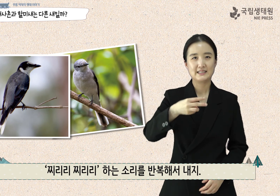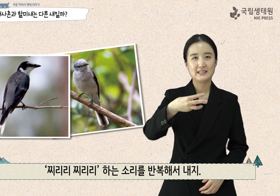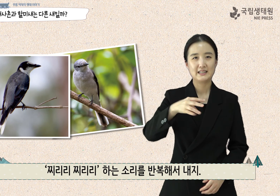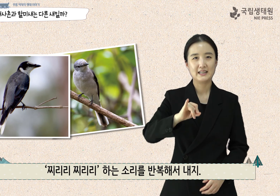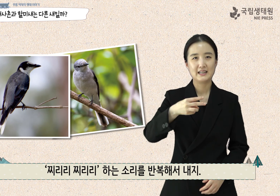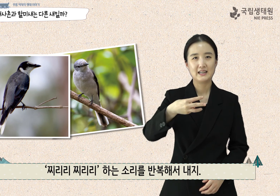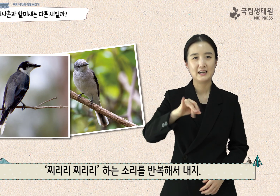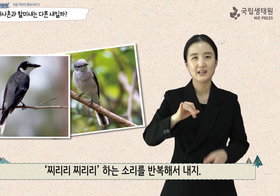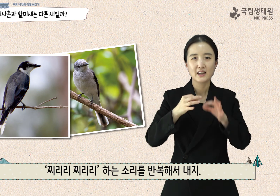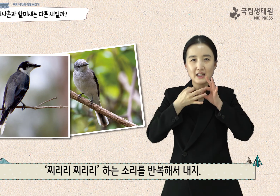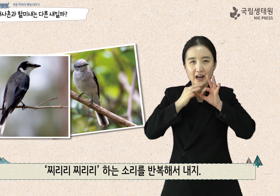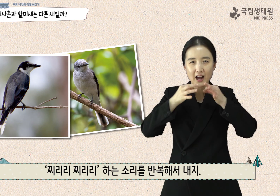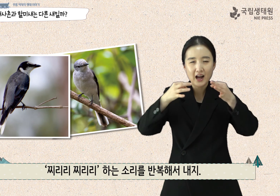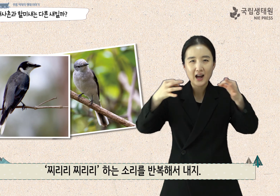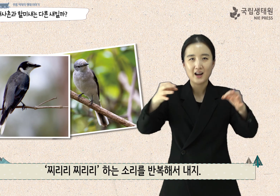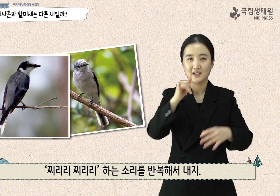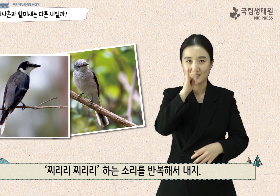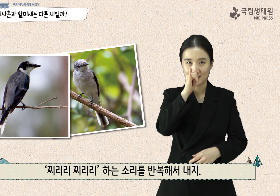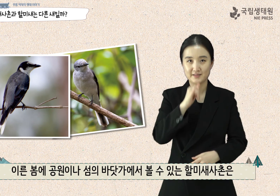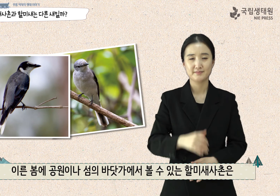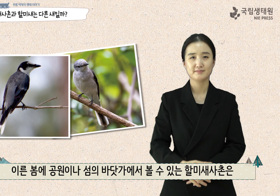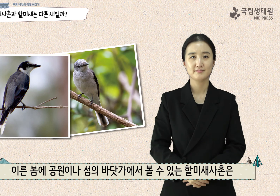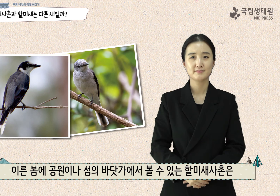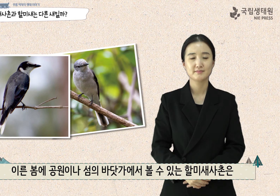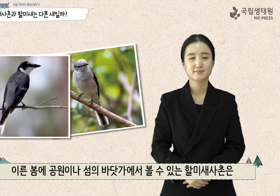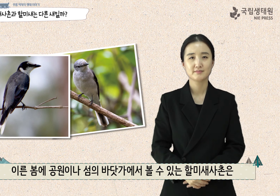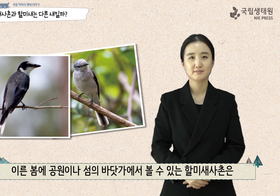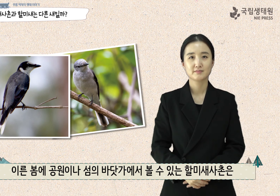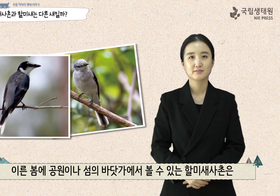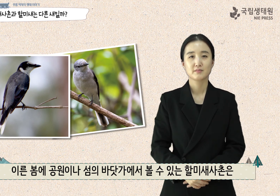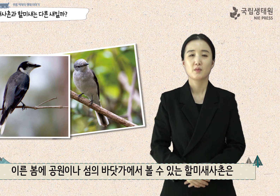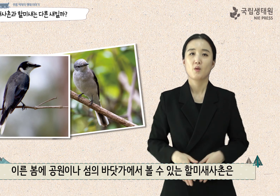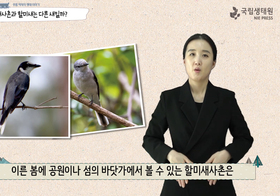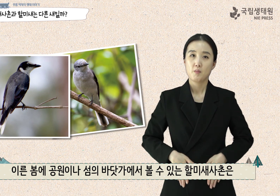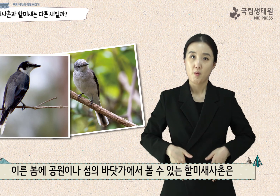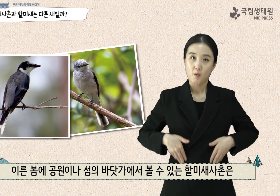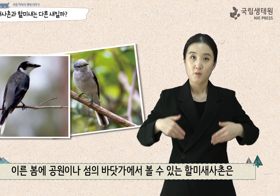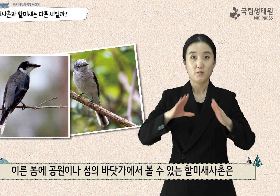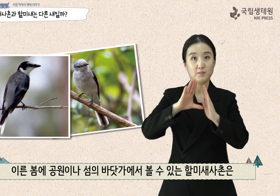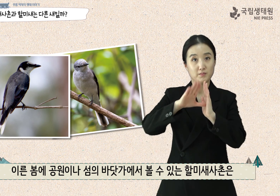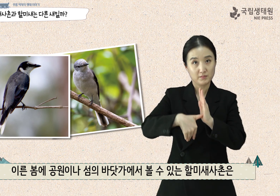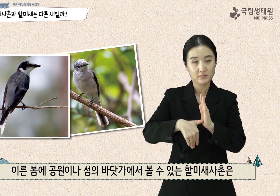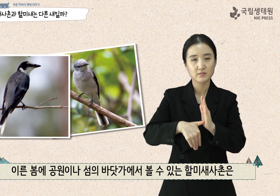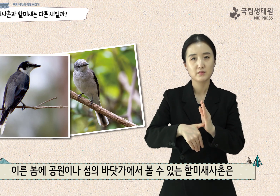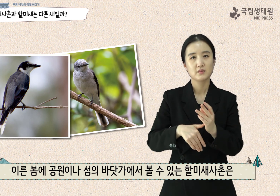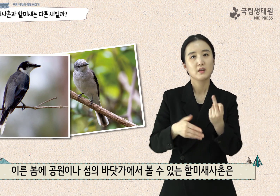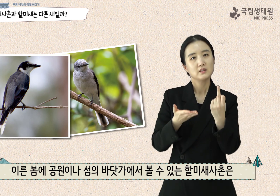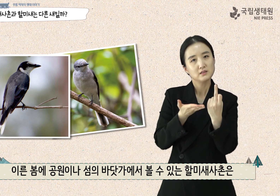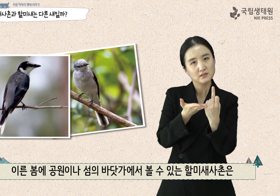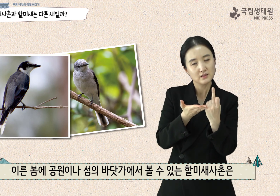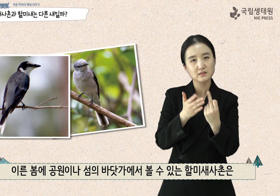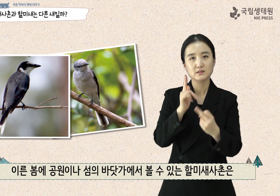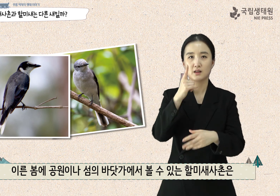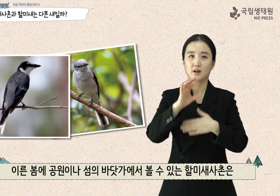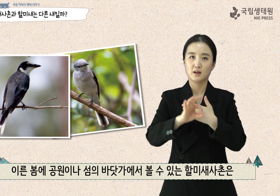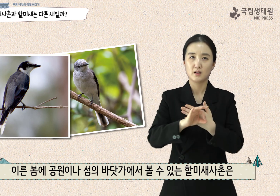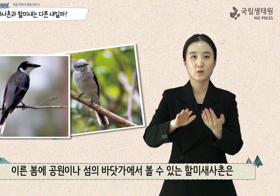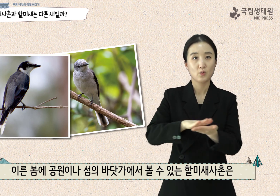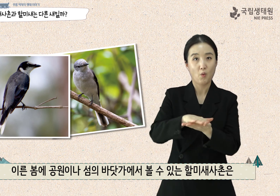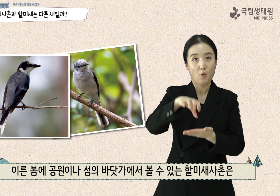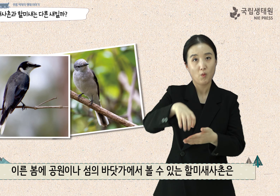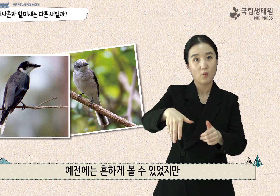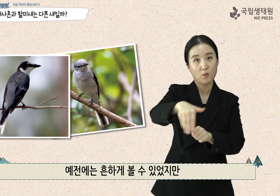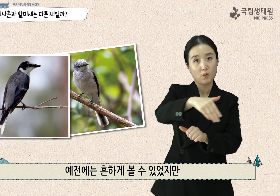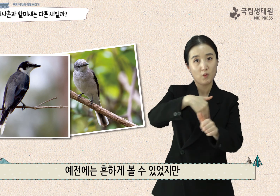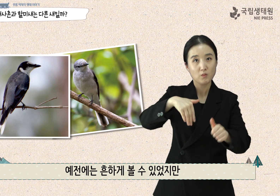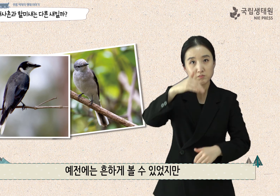하는 소리를 반복해서 내지. 이른봄에 공원이나 섬의 바닷가에서 볼 수 있는 할미새